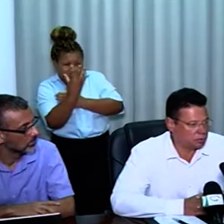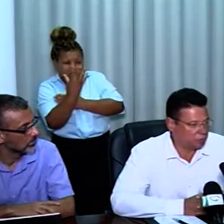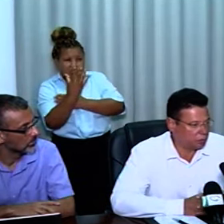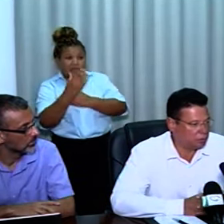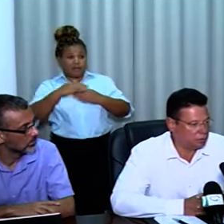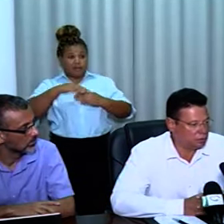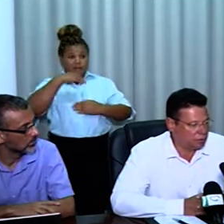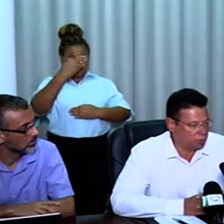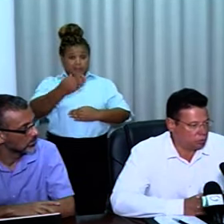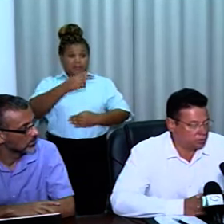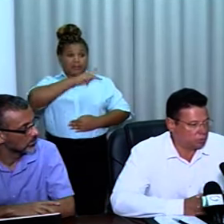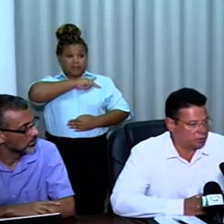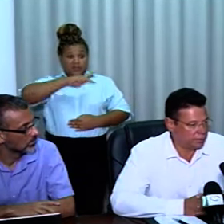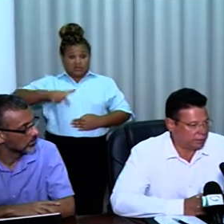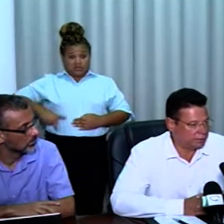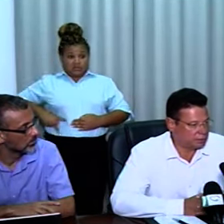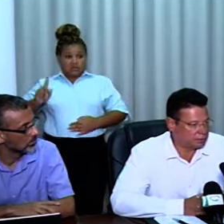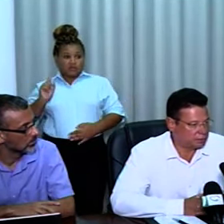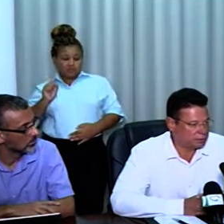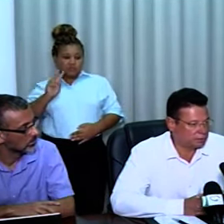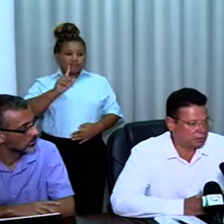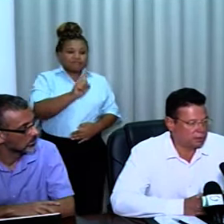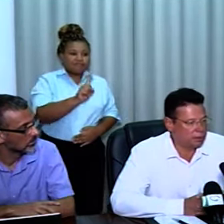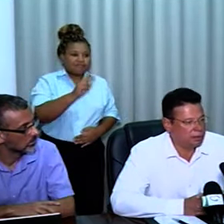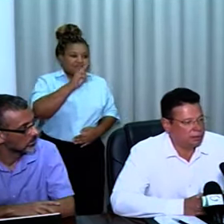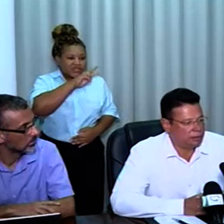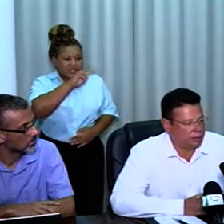son support et aussi pour donner certaines guidances.